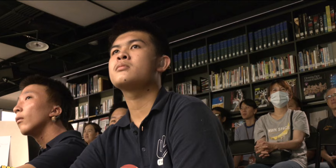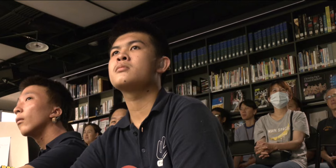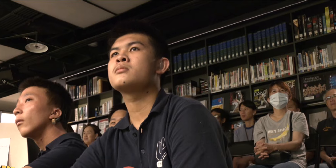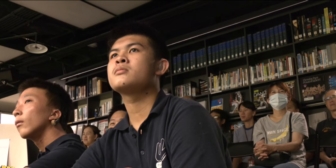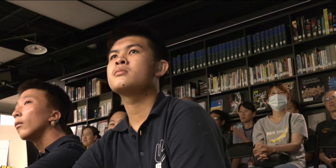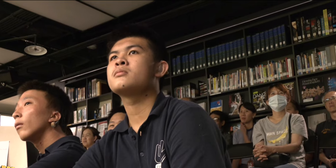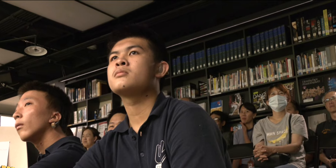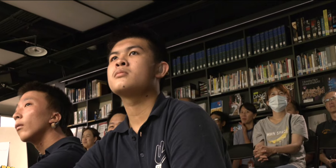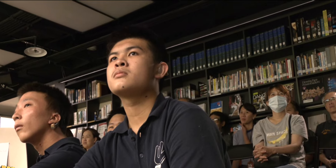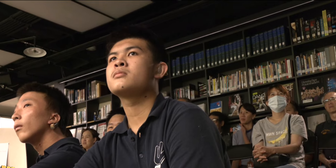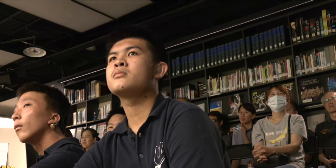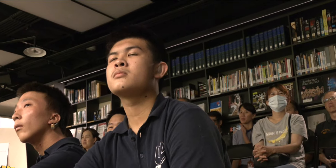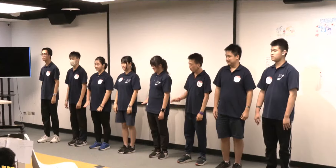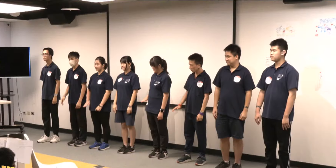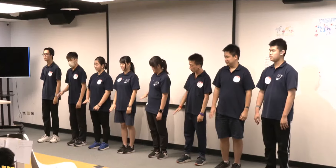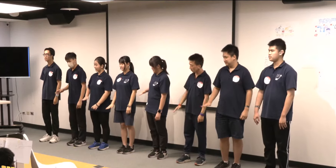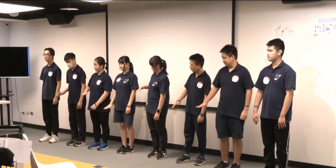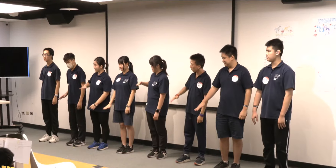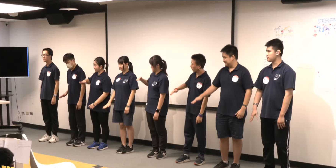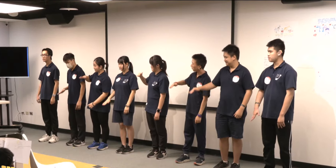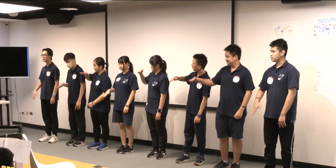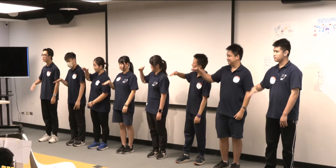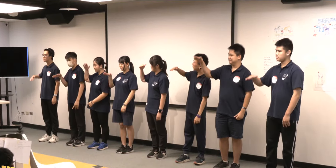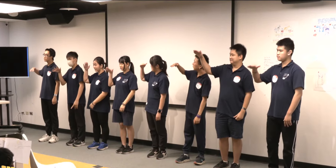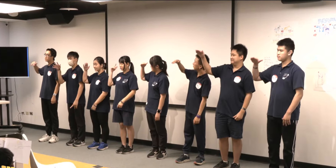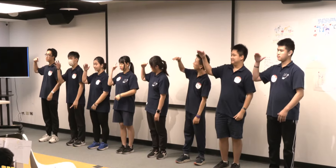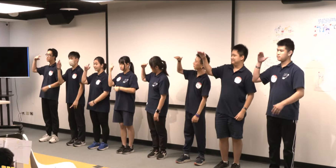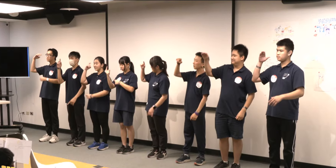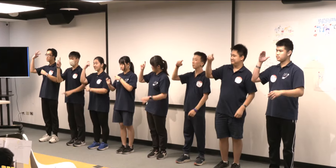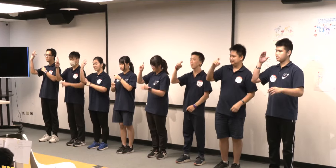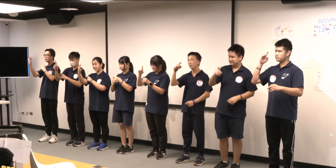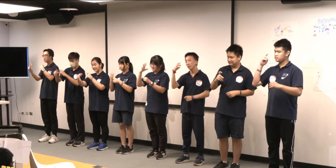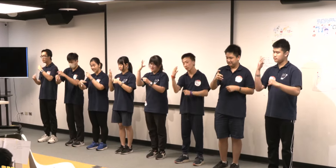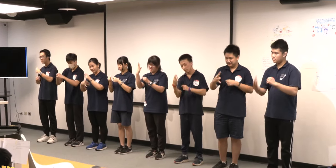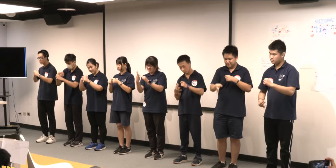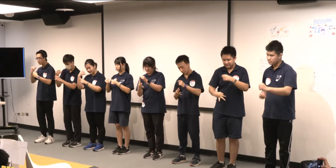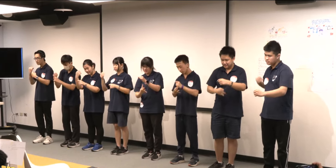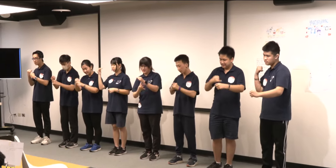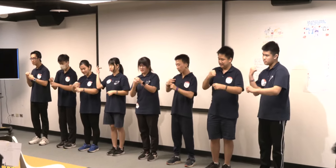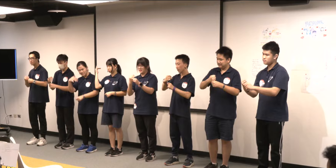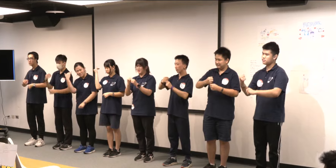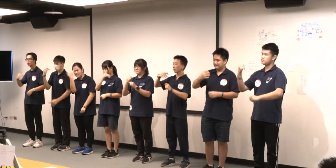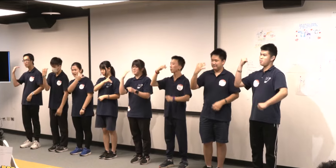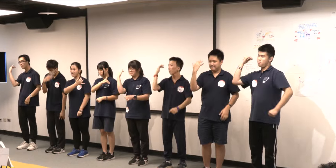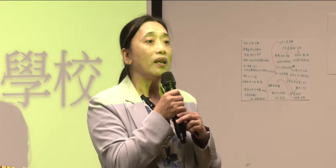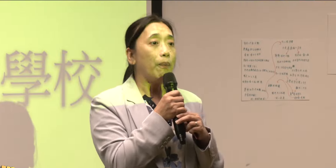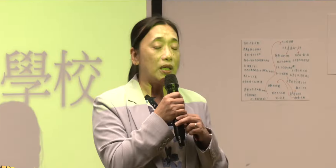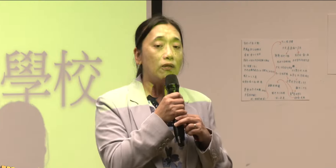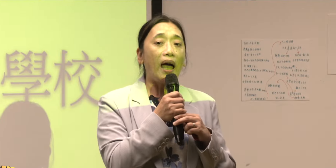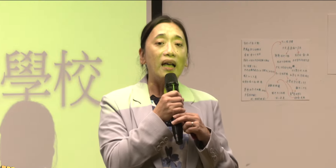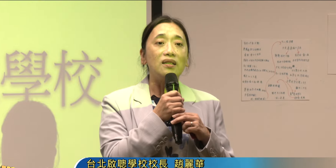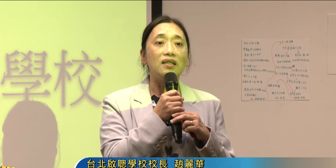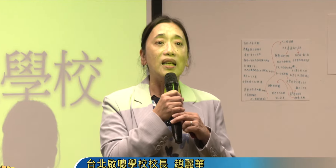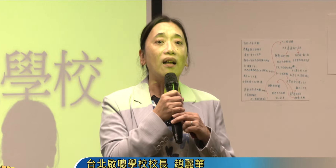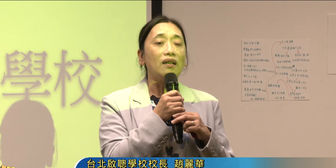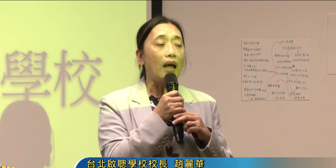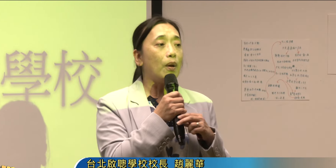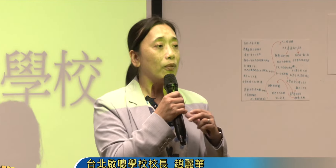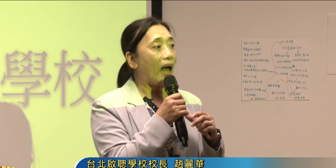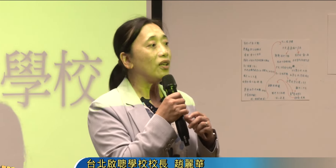廖晓彤决定改成学生一起用手语来诠释这首诗。 那北聪的孩子是这样的，他们不太有